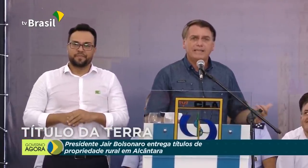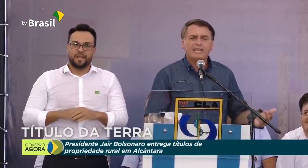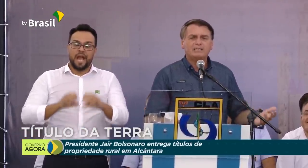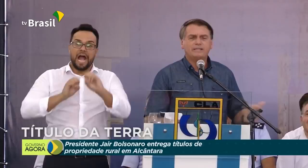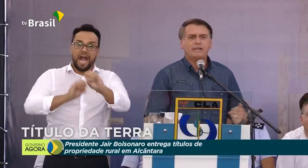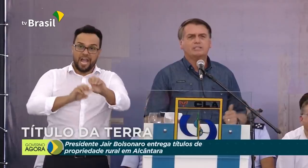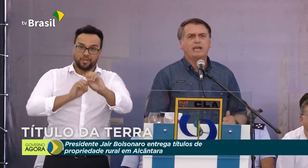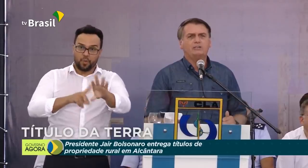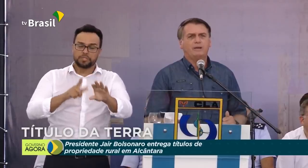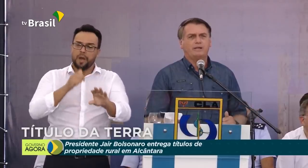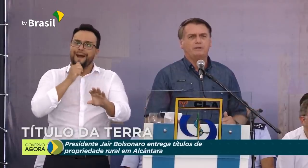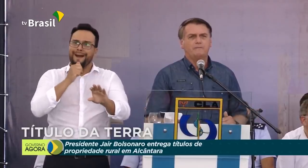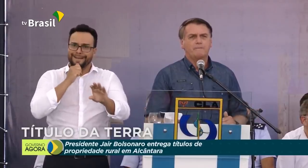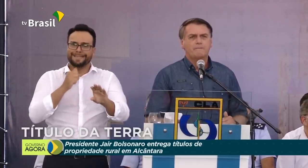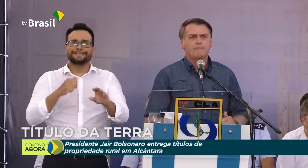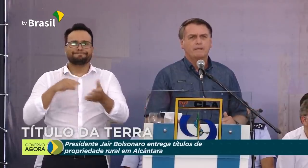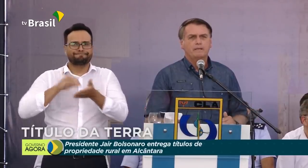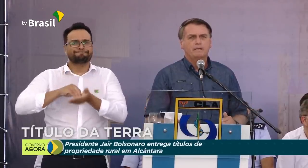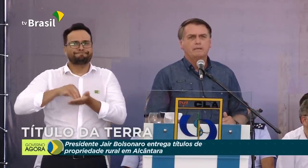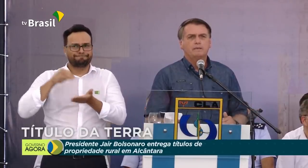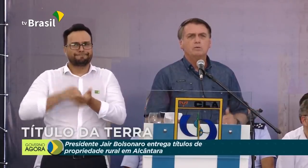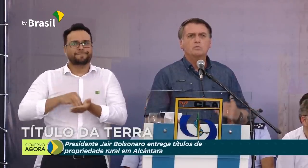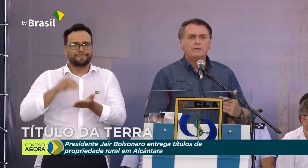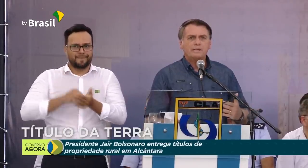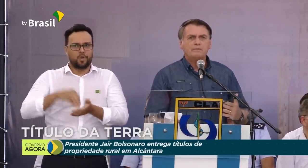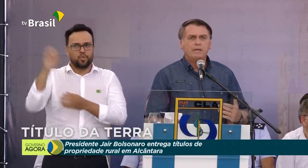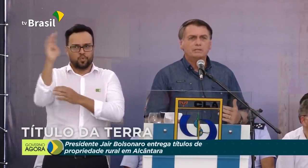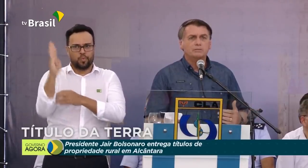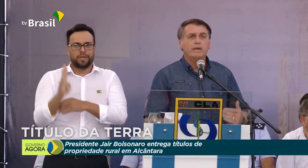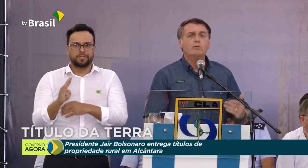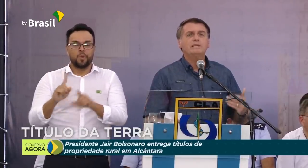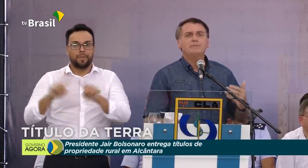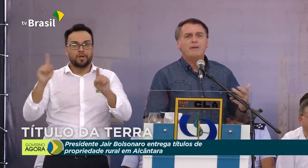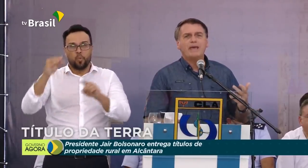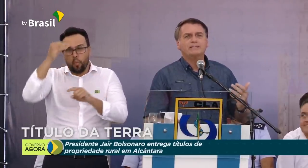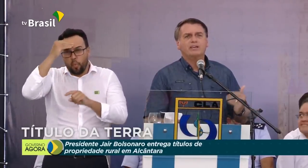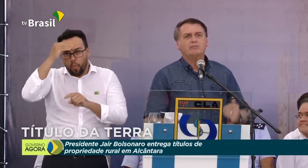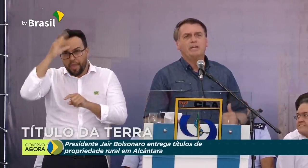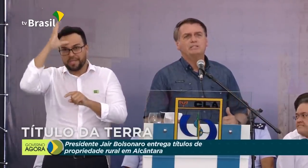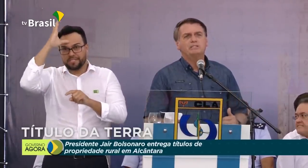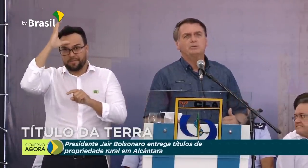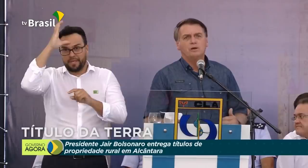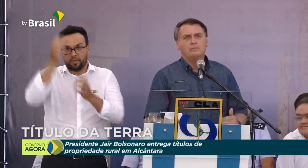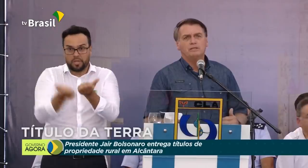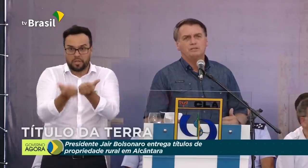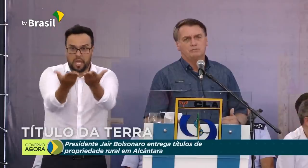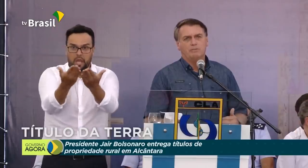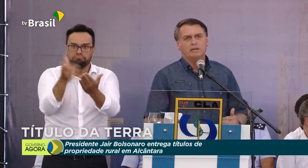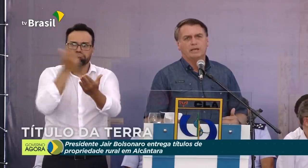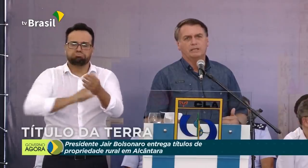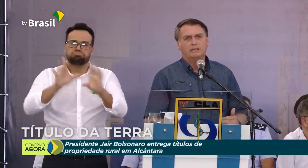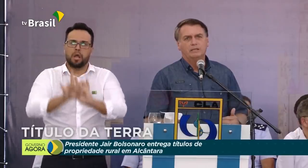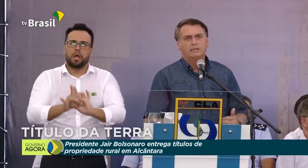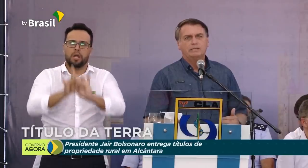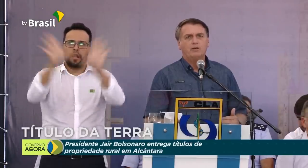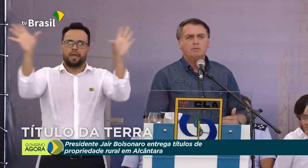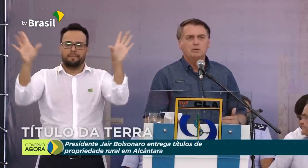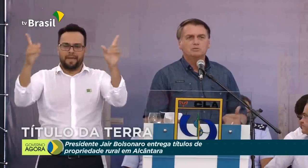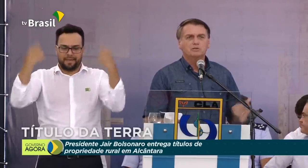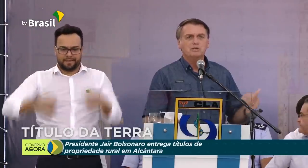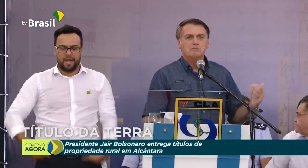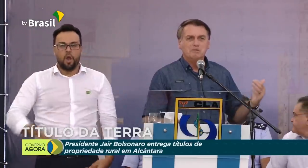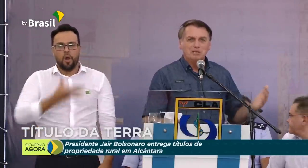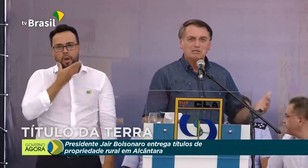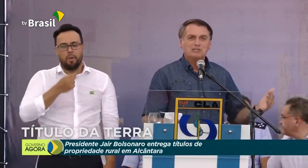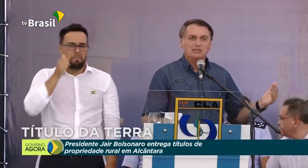ainda deixa a desejar no Brasil. E o conhecimento é o que liberta realmente um homem e uma mulher. Então,